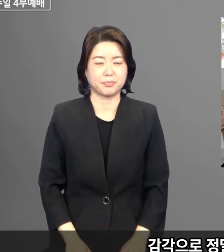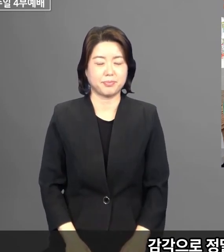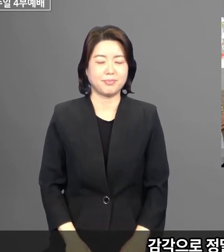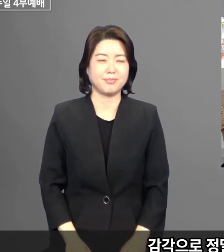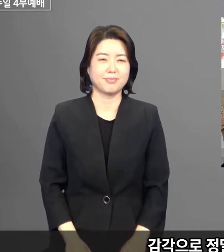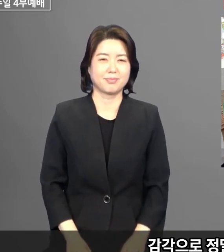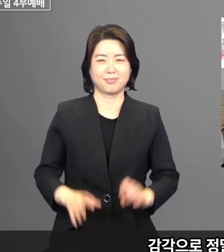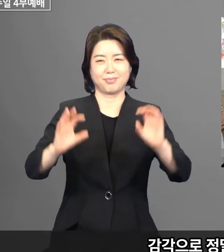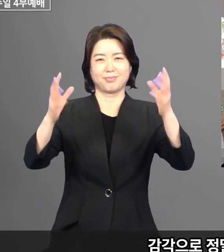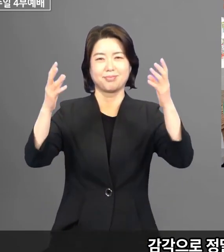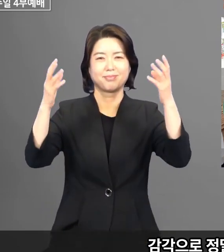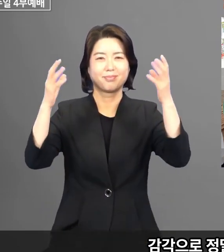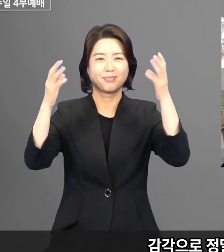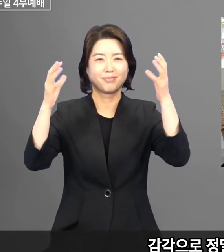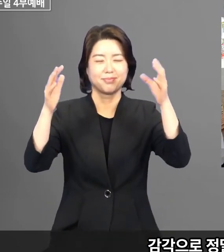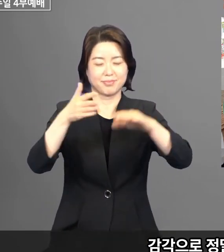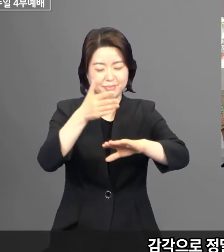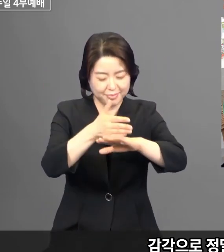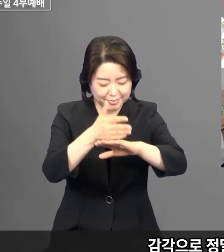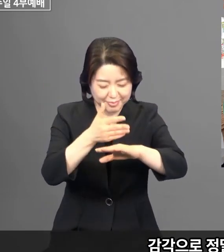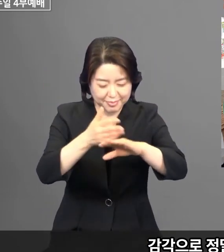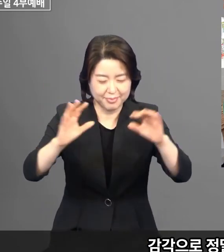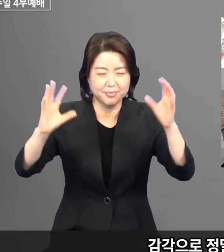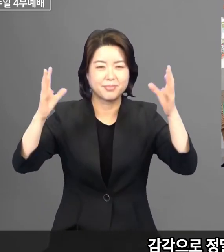감각으로, 정말 감사합니다.